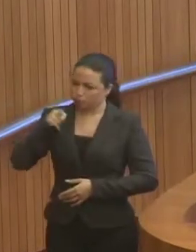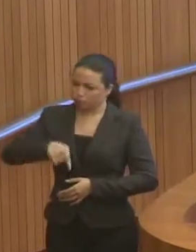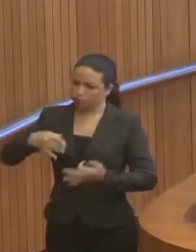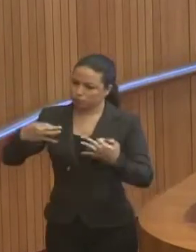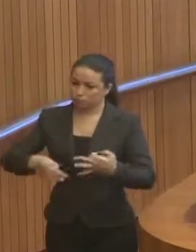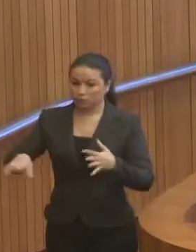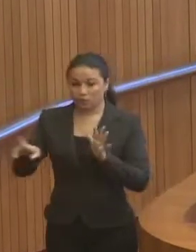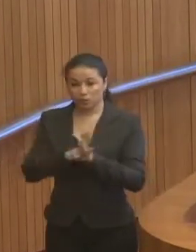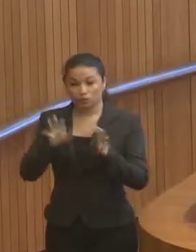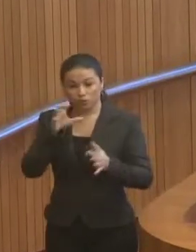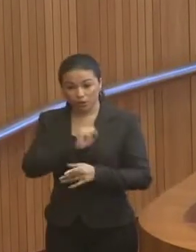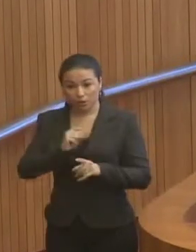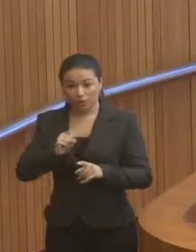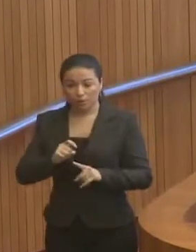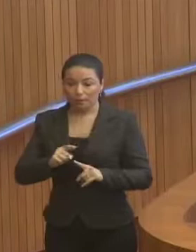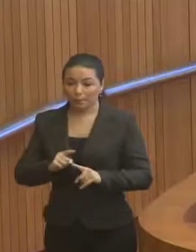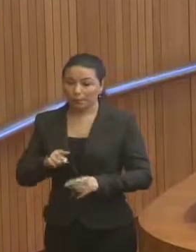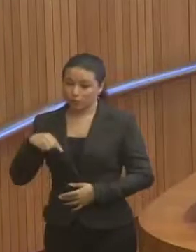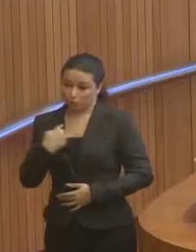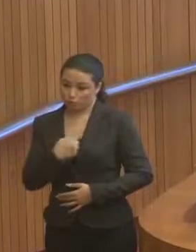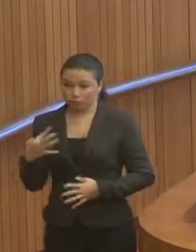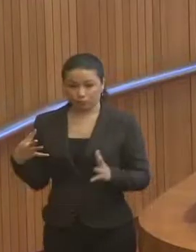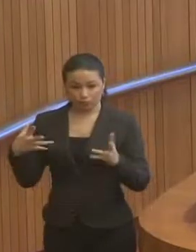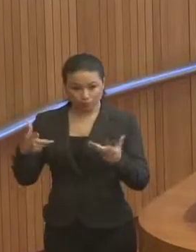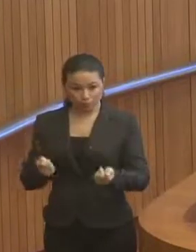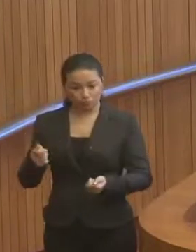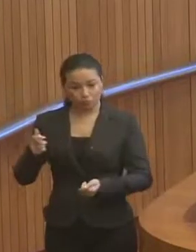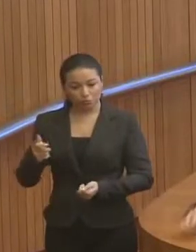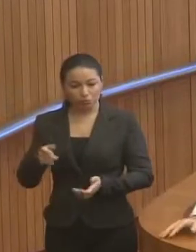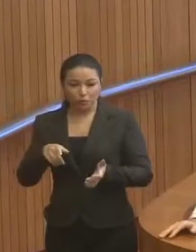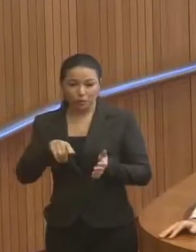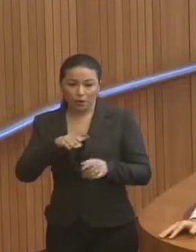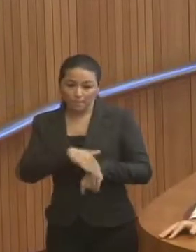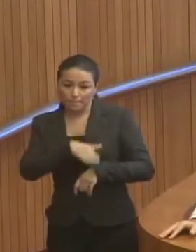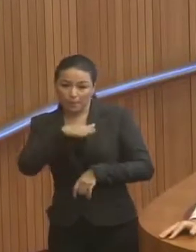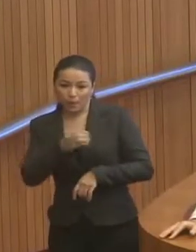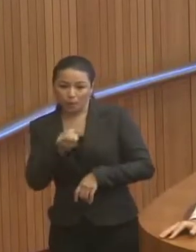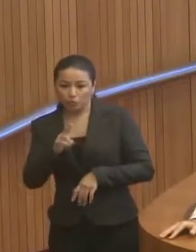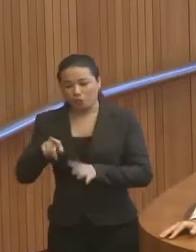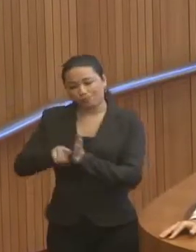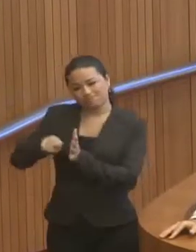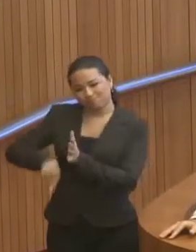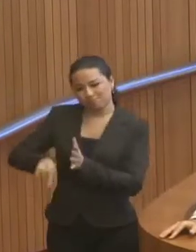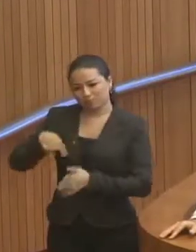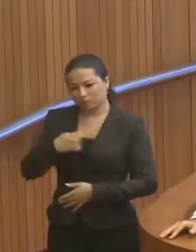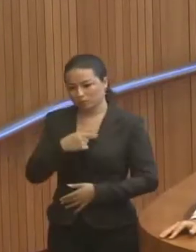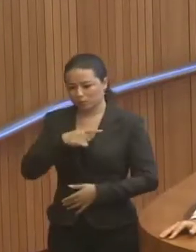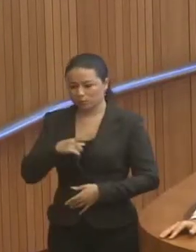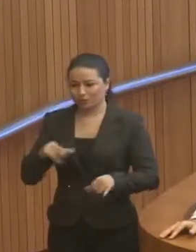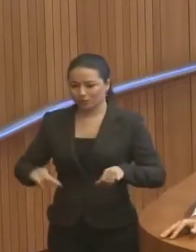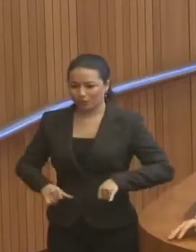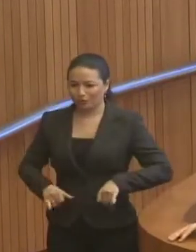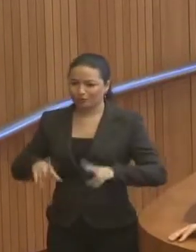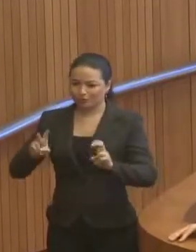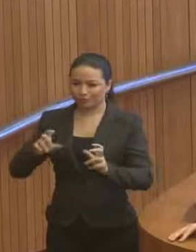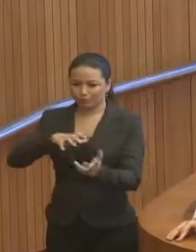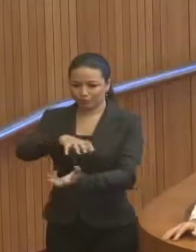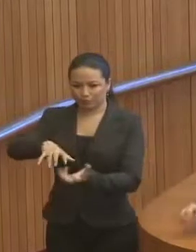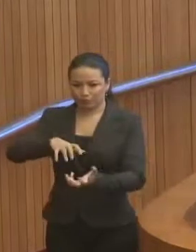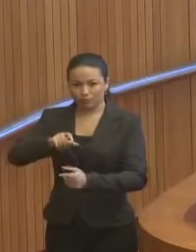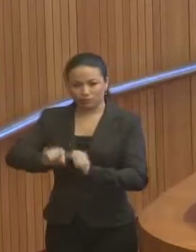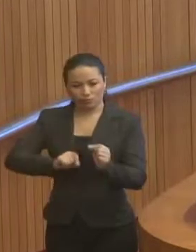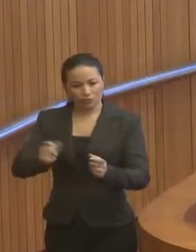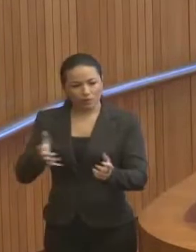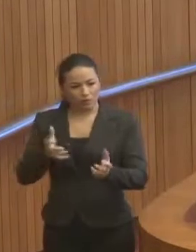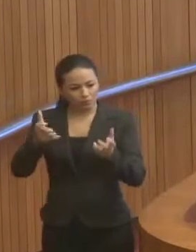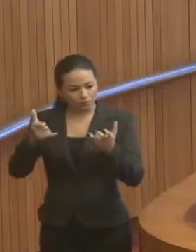essa solução imediata, porque todos nós, mais ou menos, estamos sofrendo com essa questão da greve. Mas o que me preocupa mais,